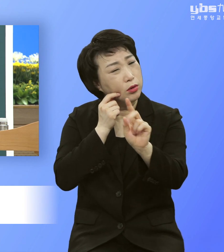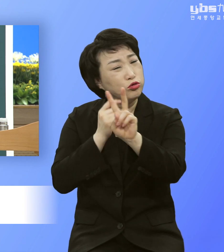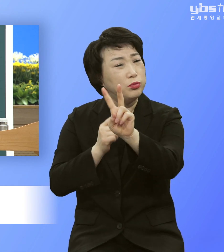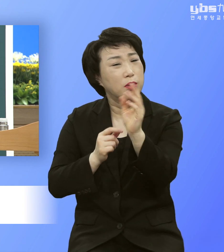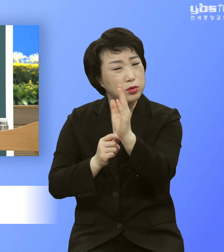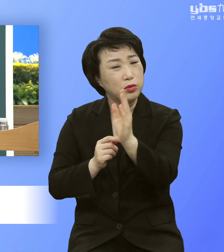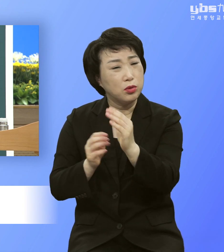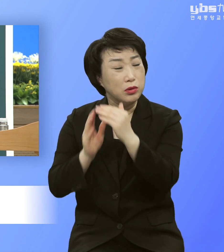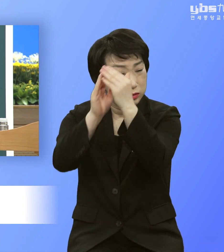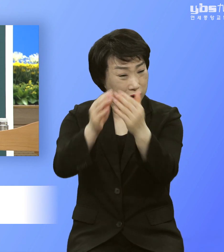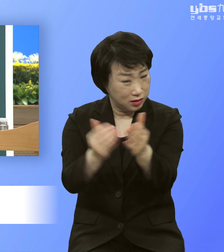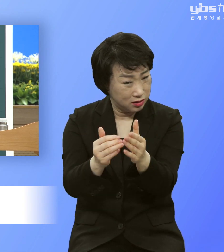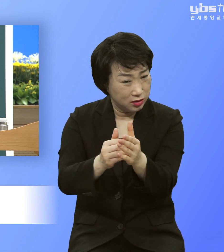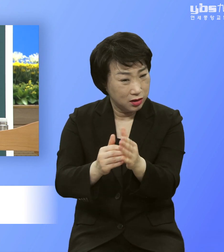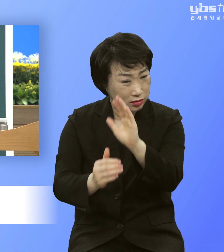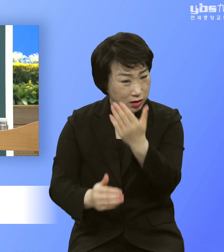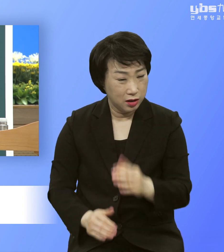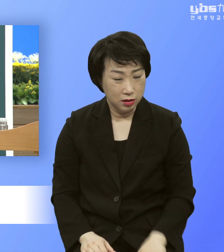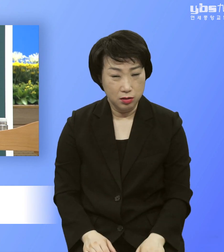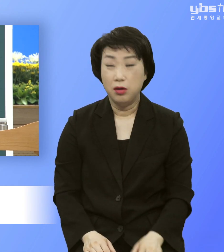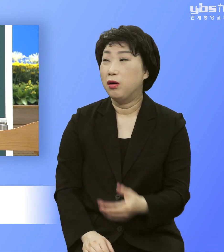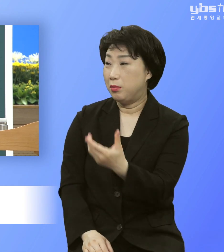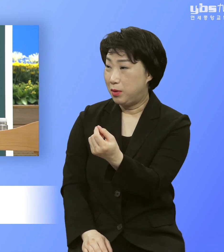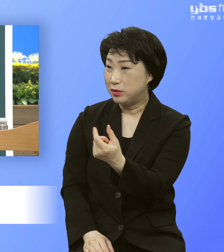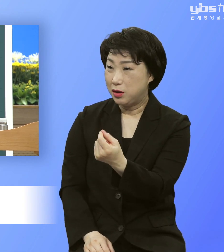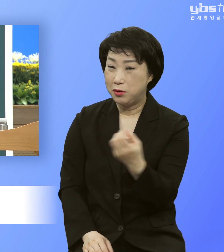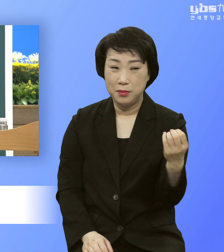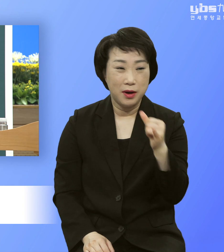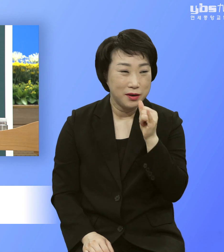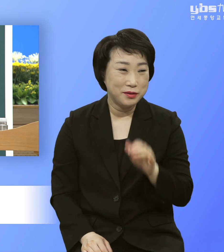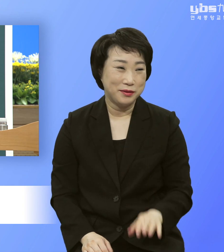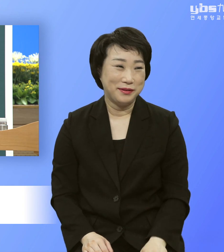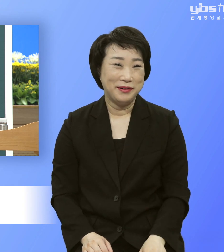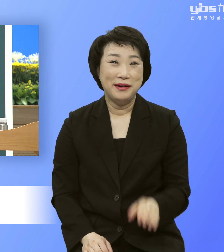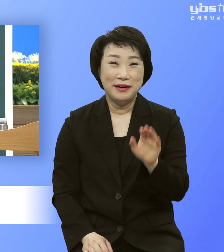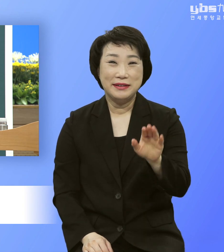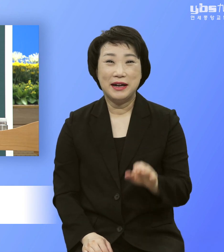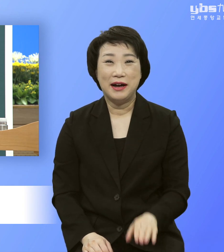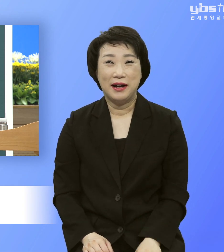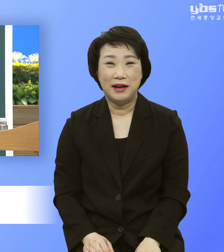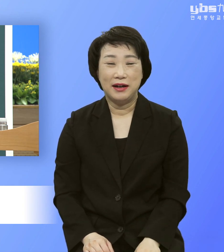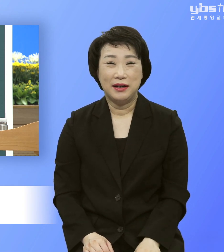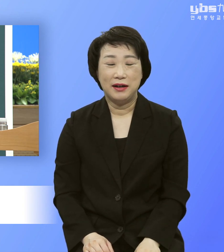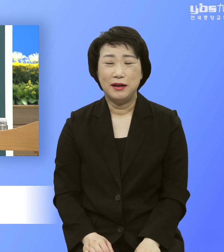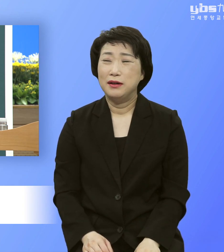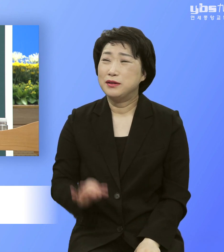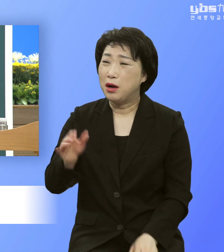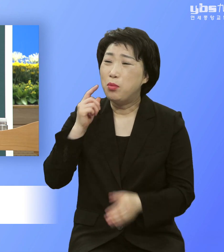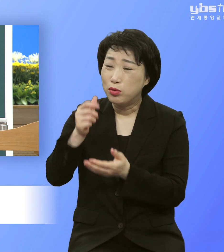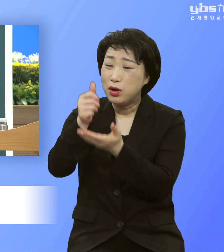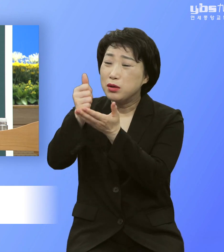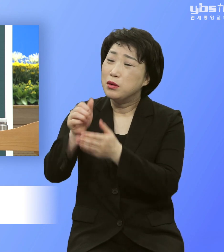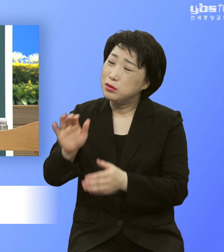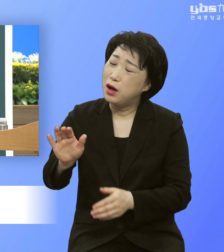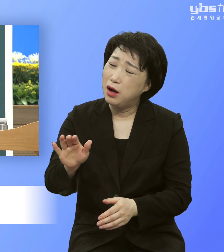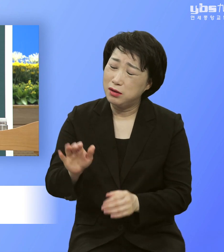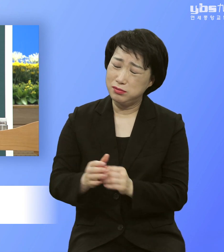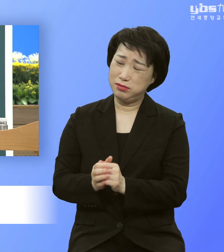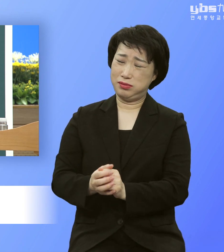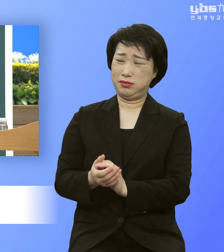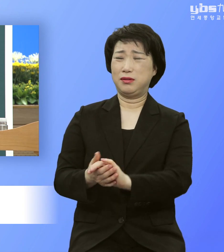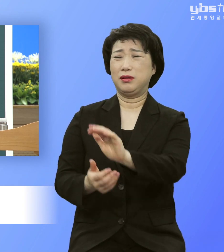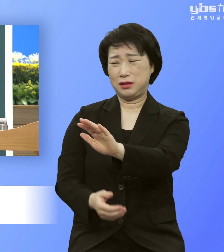아니면 2번 해야지. 그랬더니 그 말이 맞대요. 그래야면 또 뭐라고 하냐면 아니 목사님 그러지